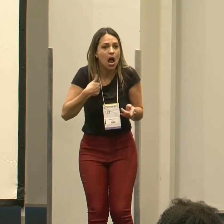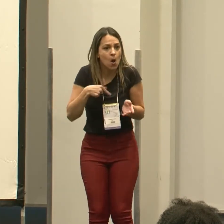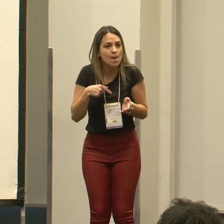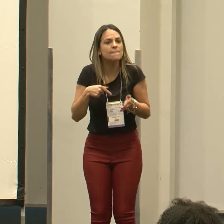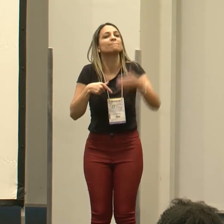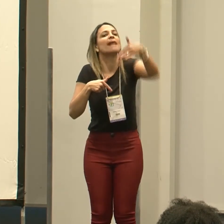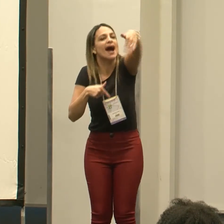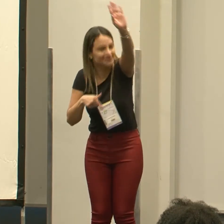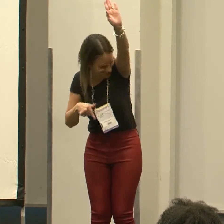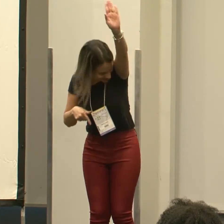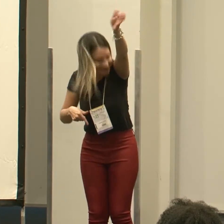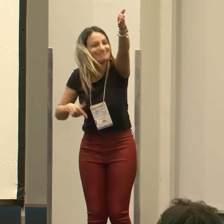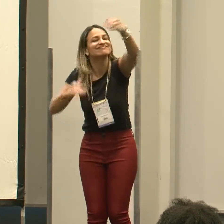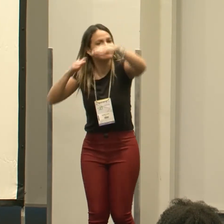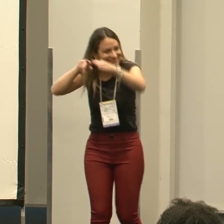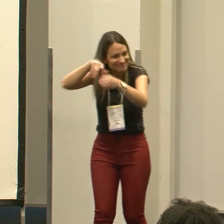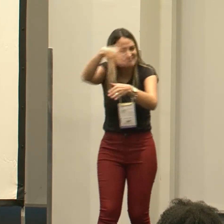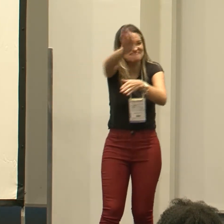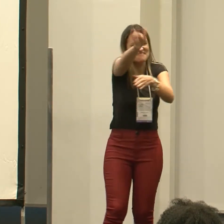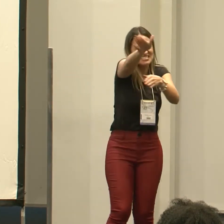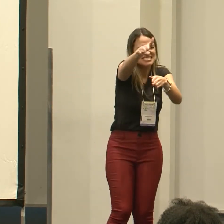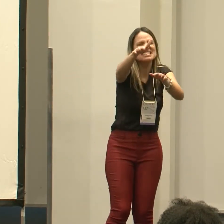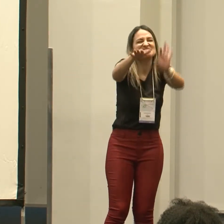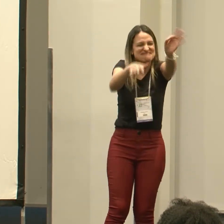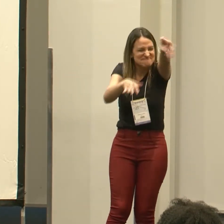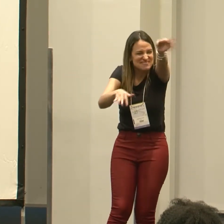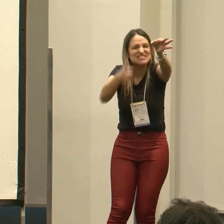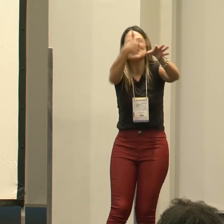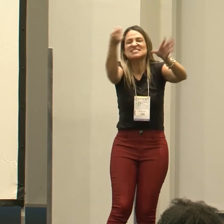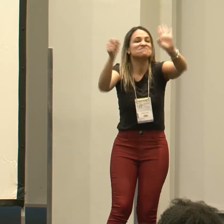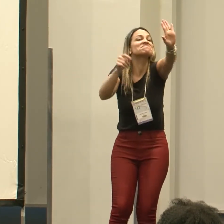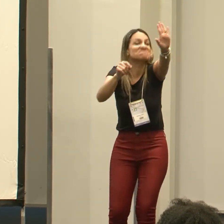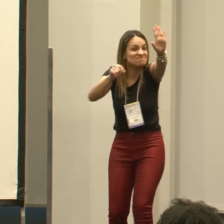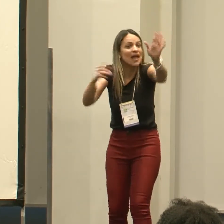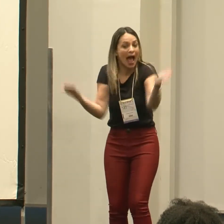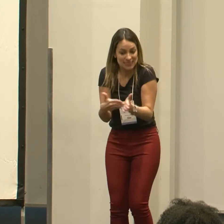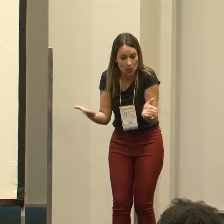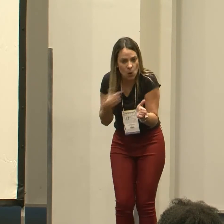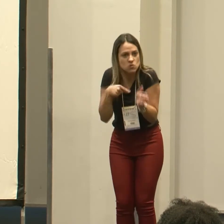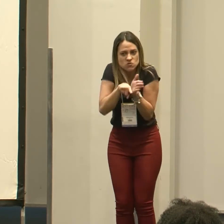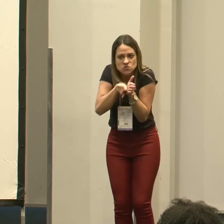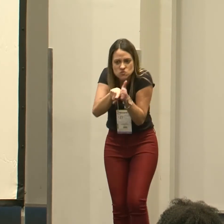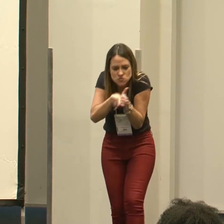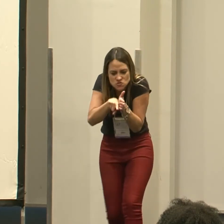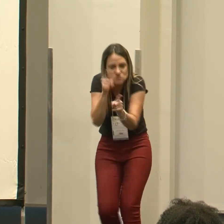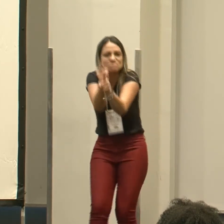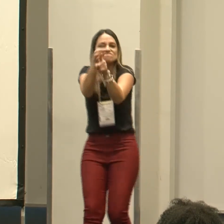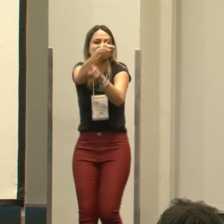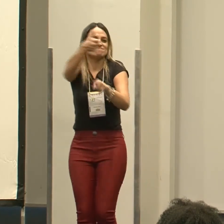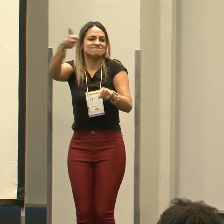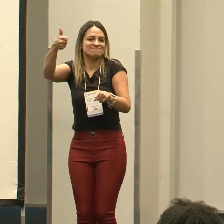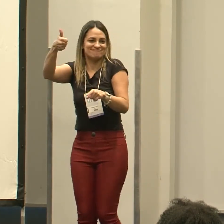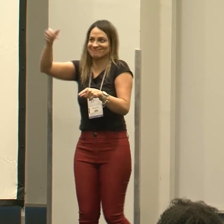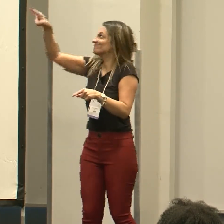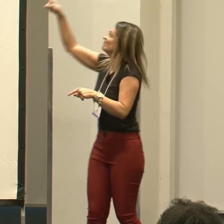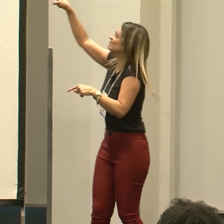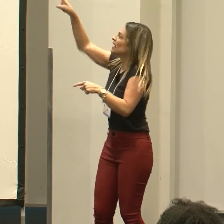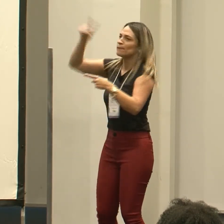configurações, mas existe uma nova pesquisa hoje que já chega a mais de 111